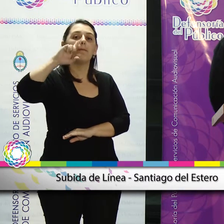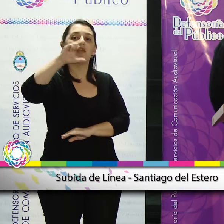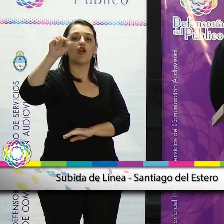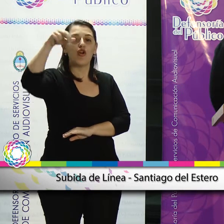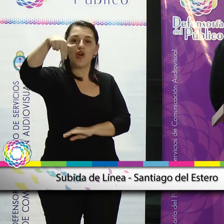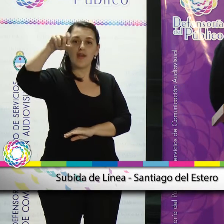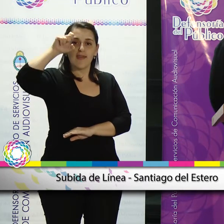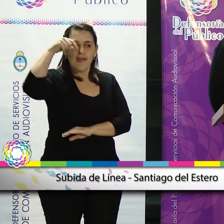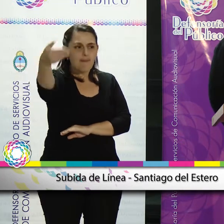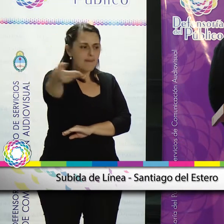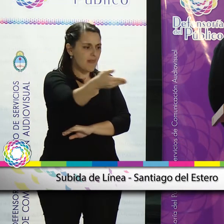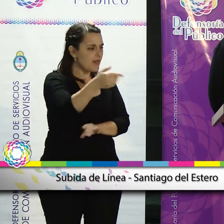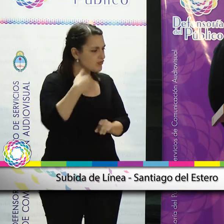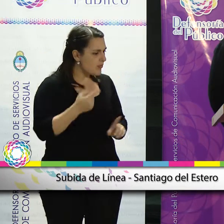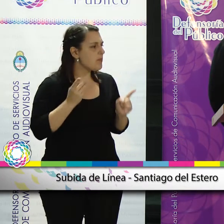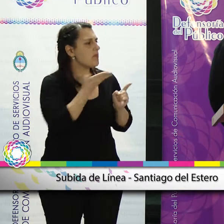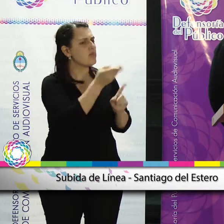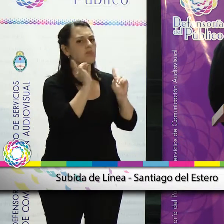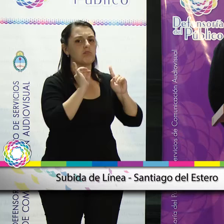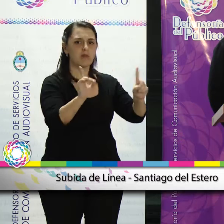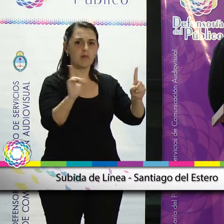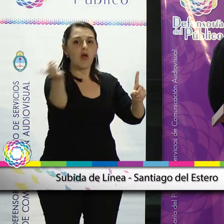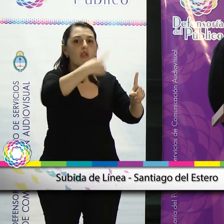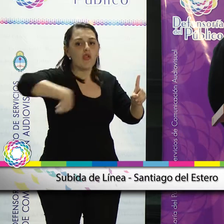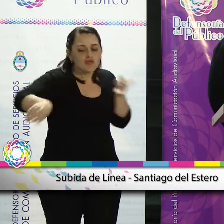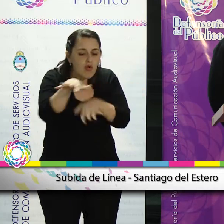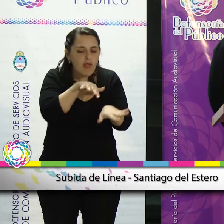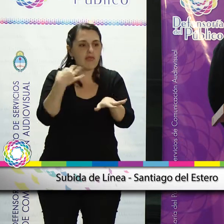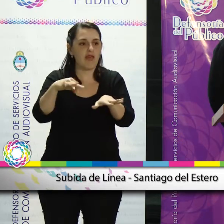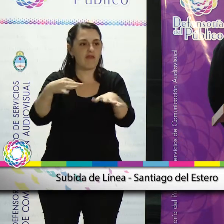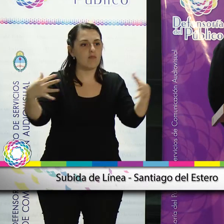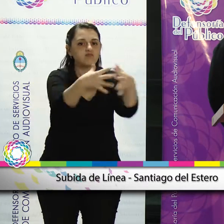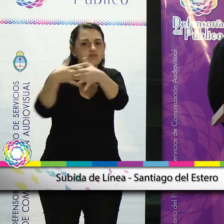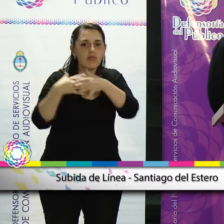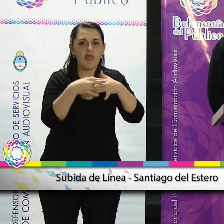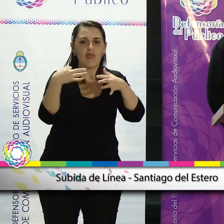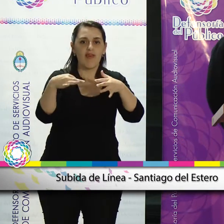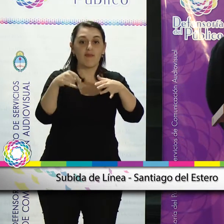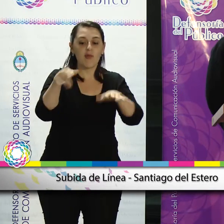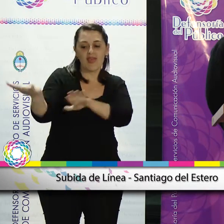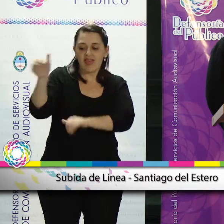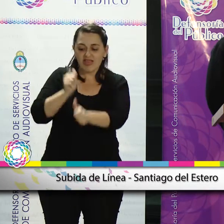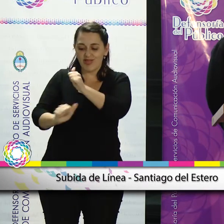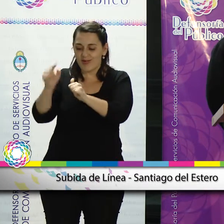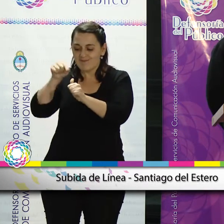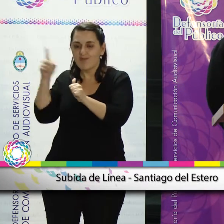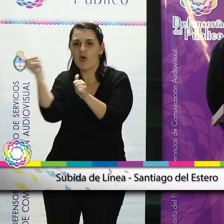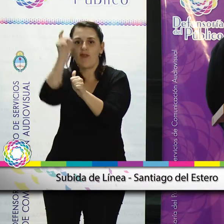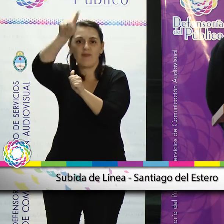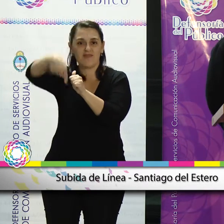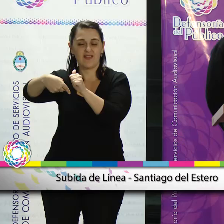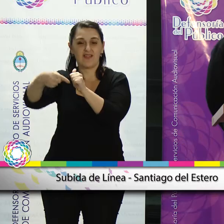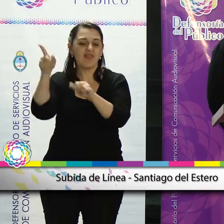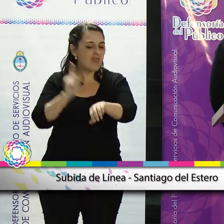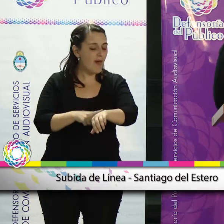necesitamos organizarnos necesitamos articular nos porque lo que está en juego es la historia y no tenemos demasiado tiempo